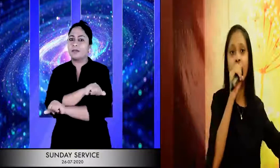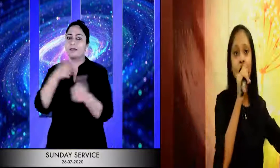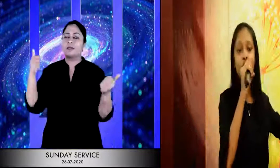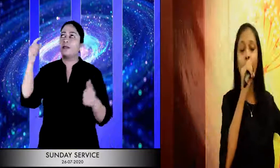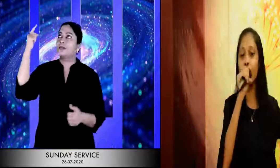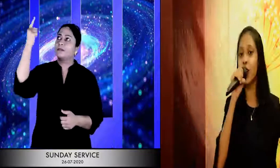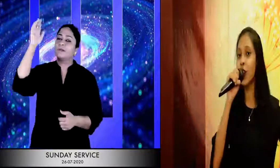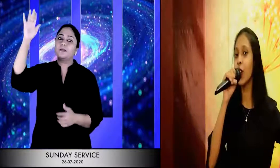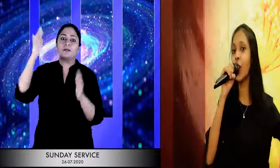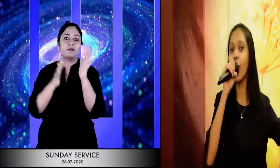যিশুর জন্য,